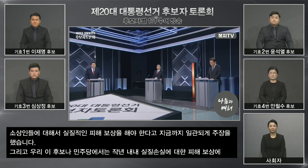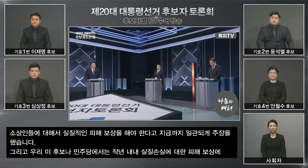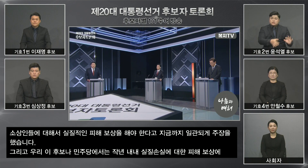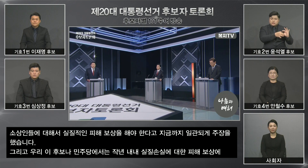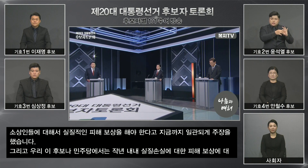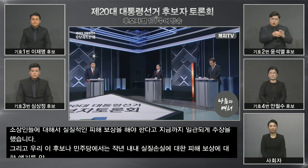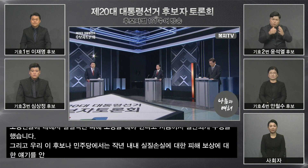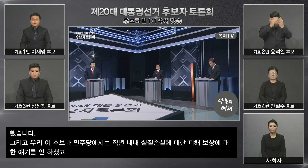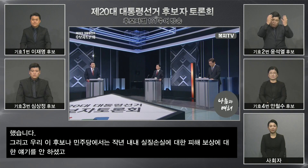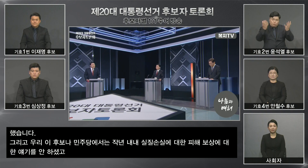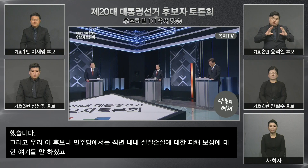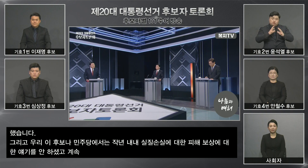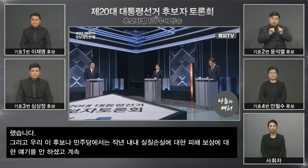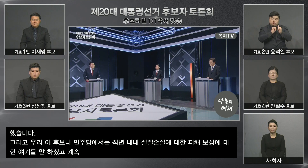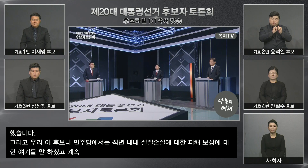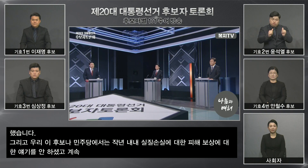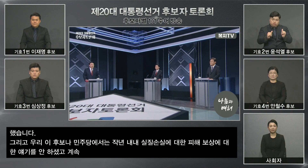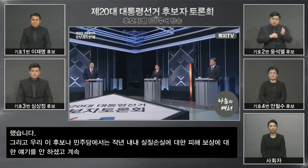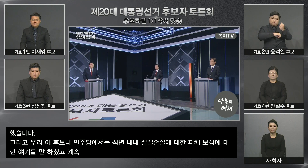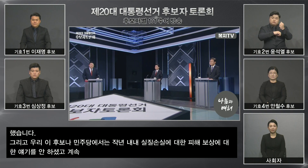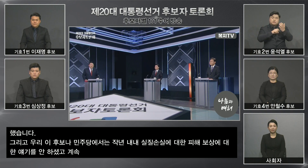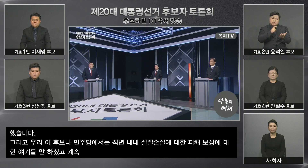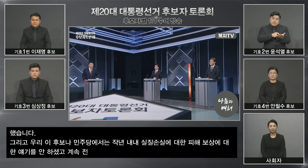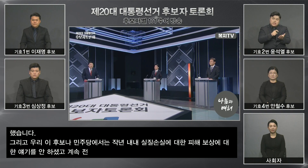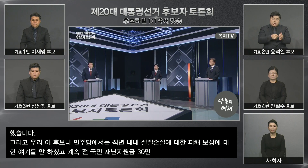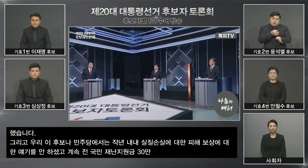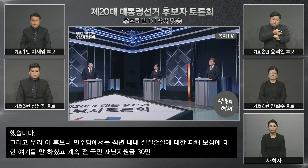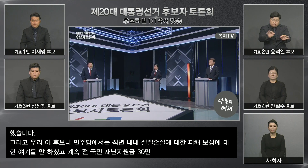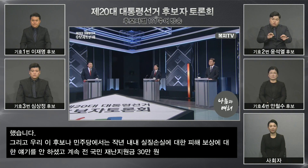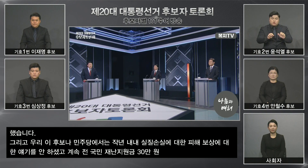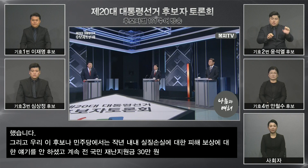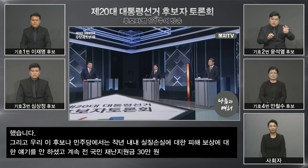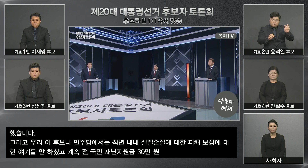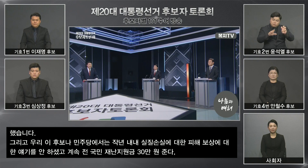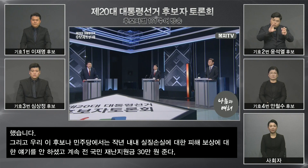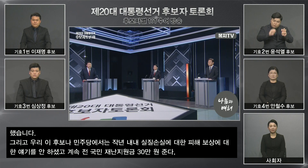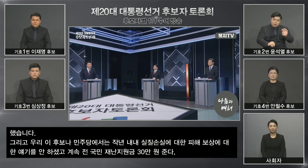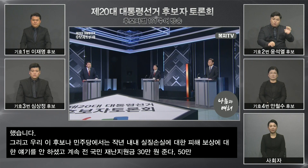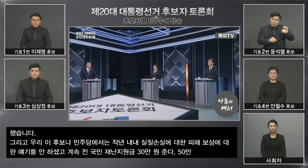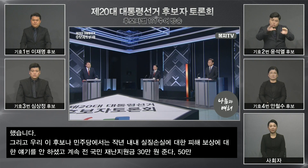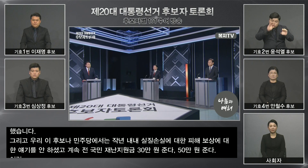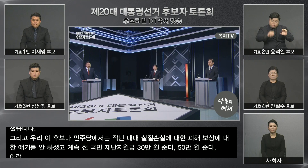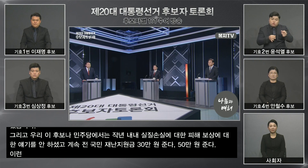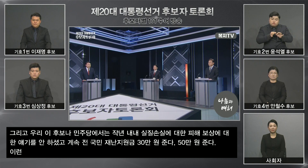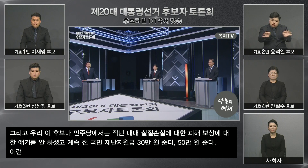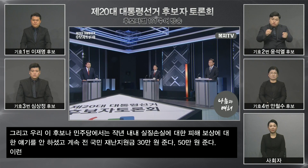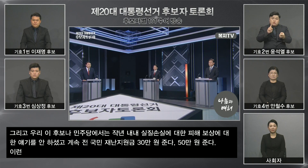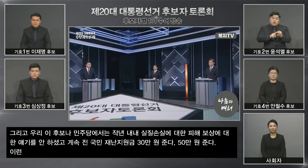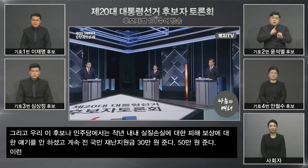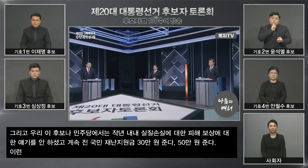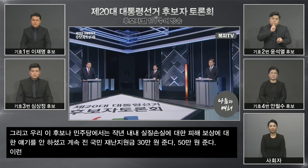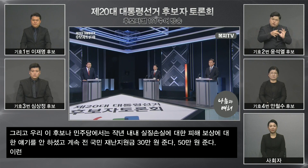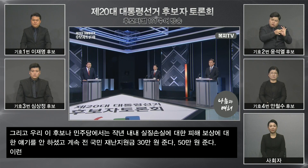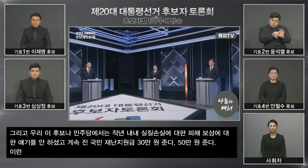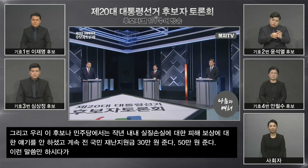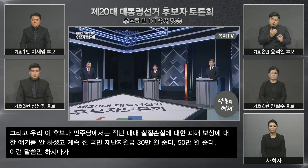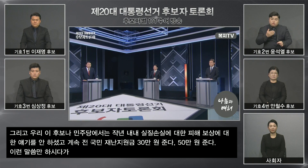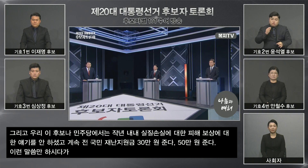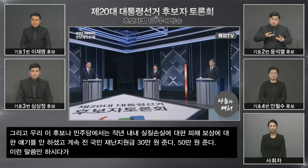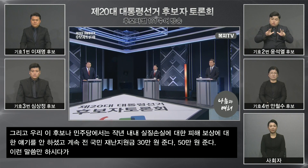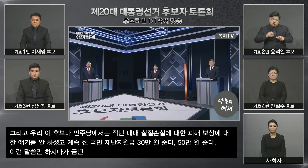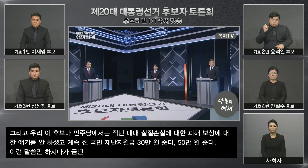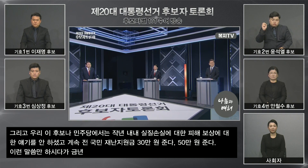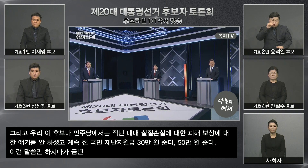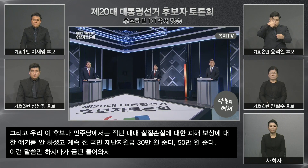전국민 재난지원금 30만 원 준다, 50만 원 준다 이런 말씀만 하시다가 금년 들어와서 선거를